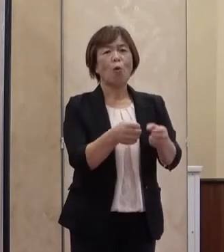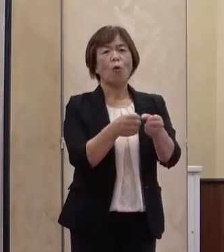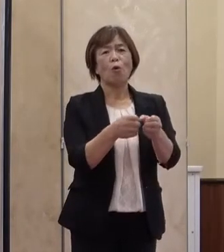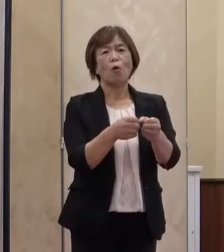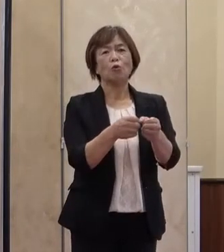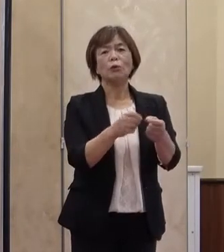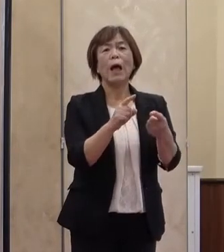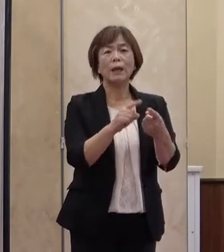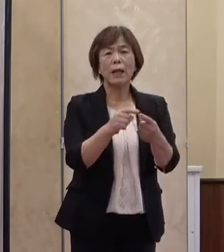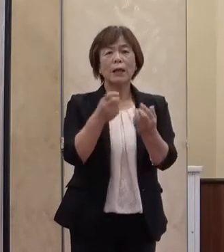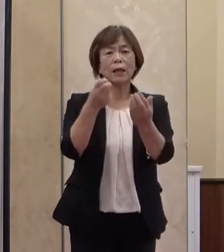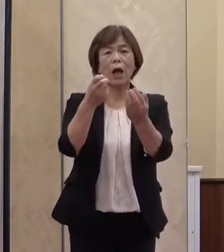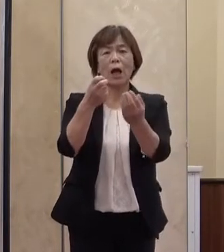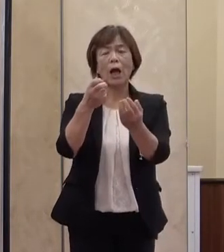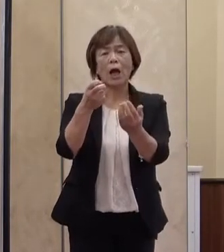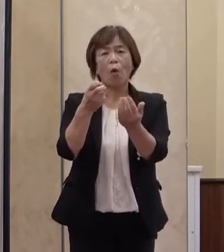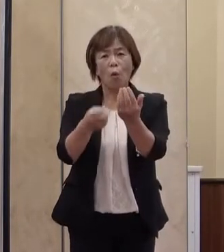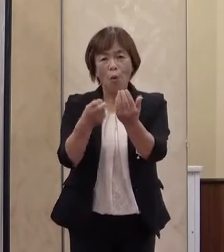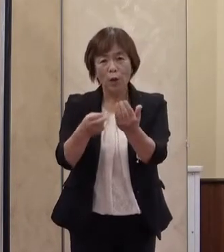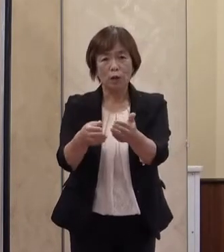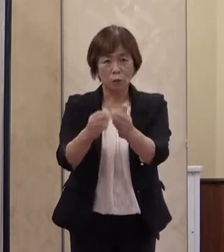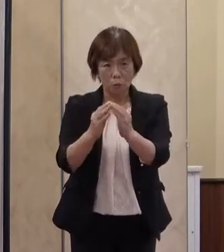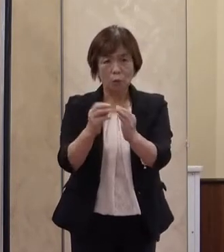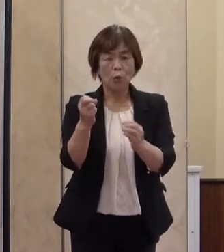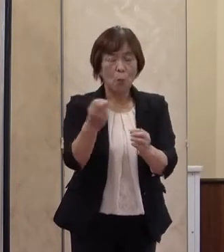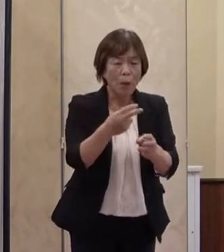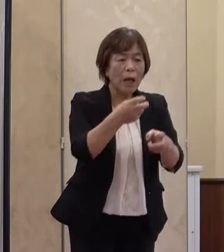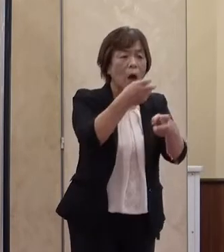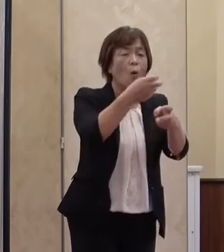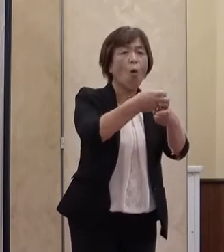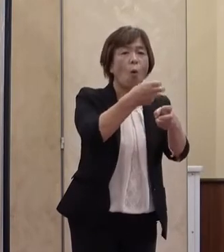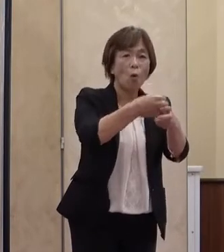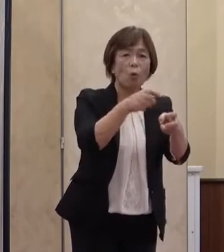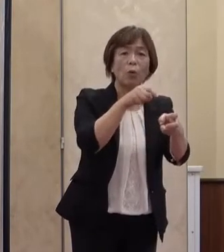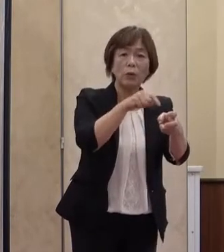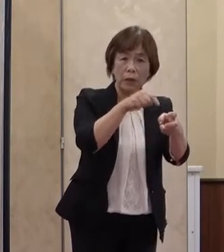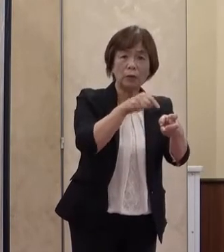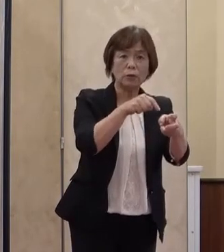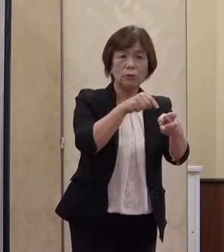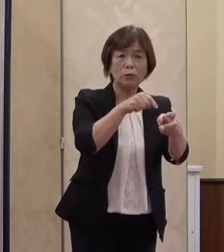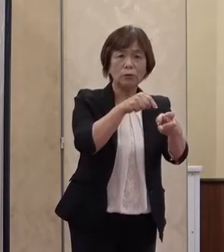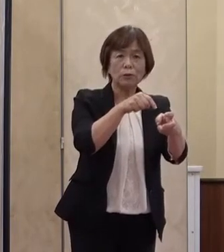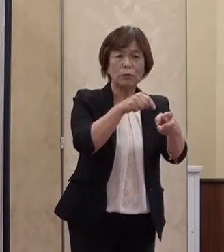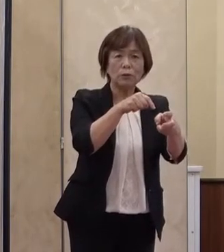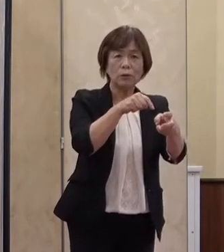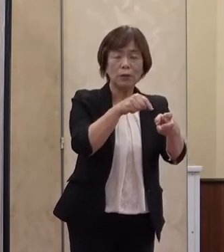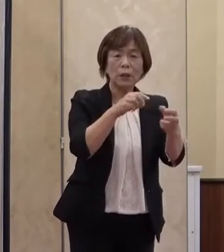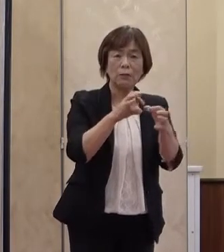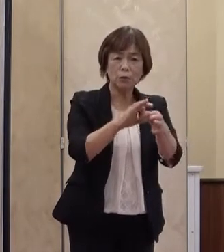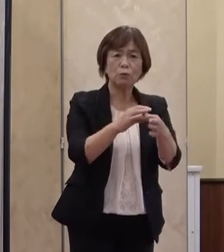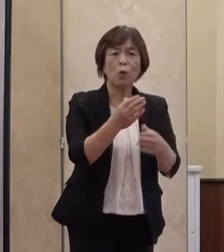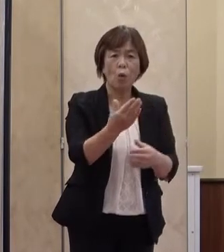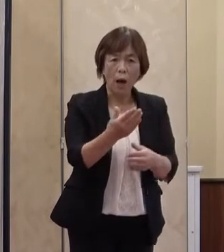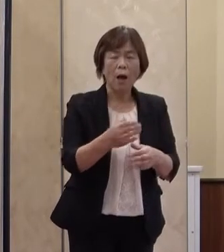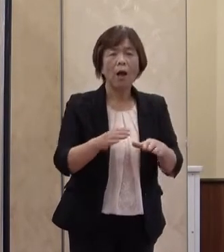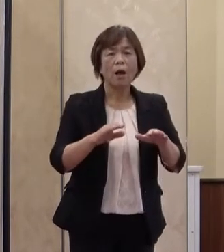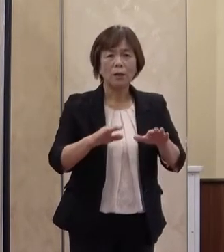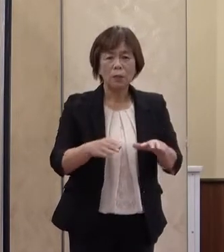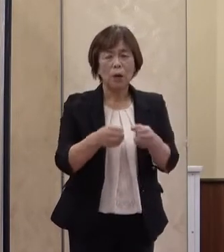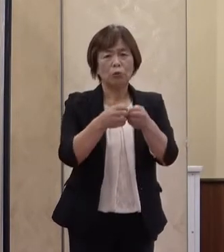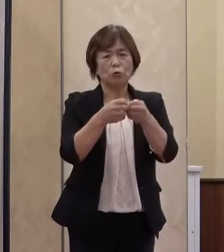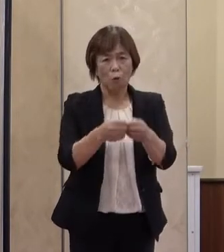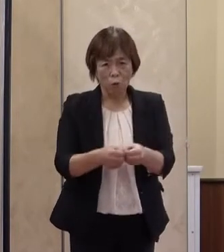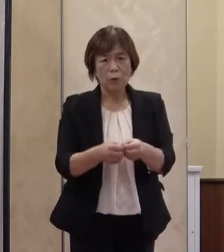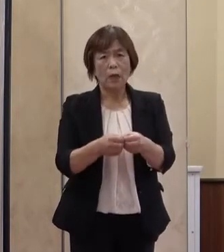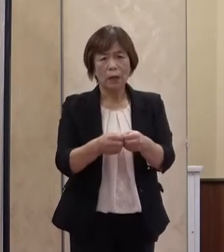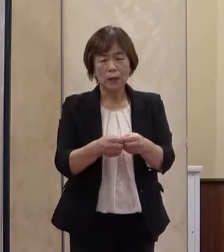立法措置の方法であったり、それが憲法上の府民への投票になるのかということについては、まだ詳細は